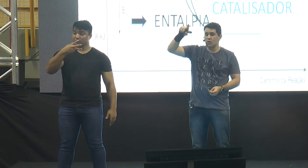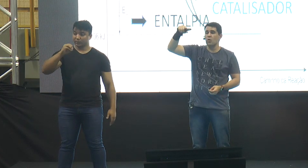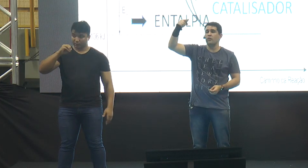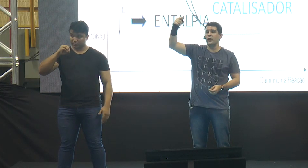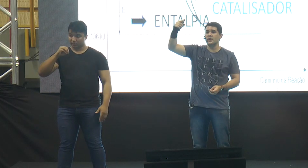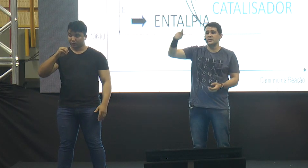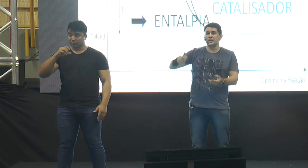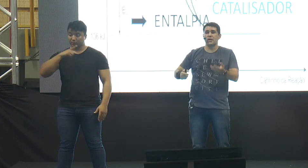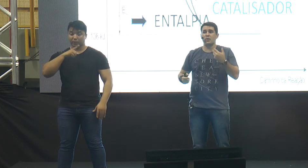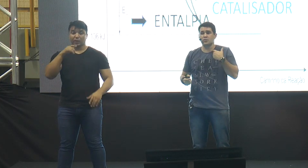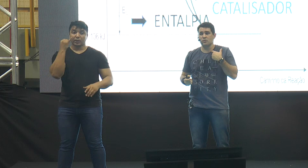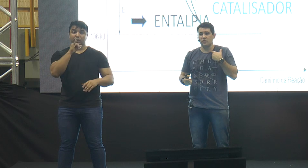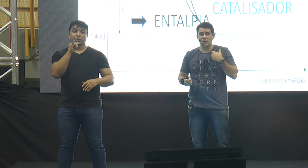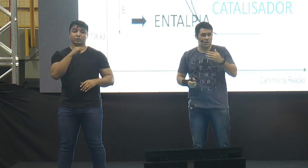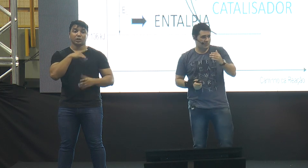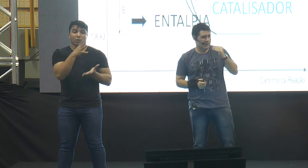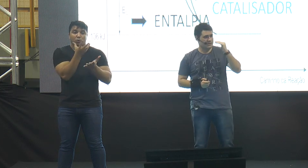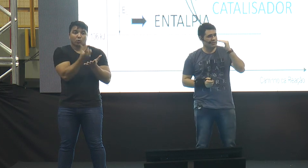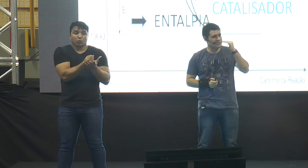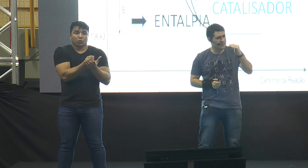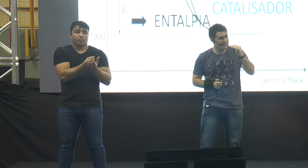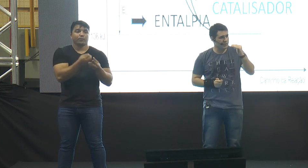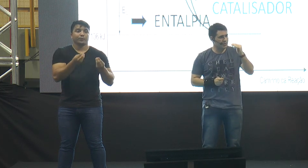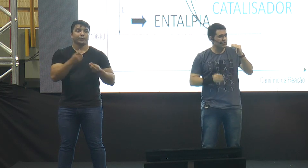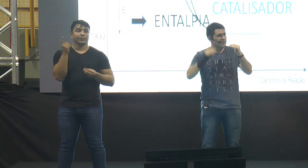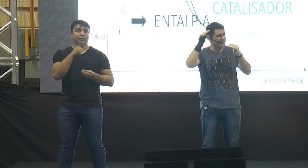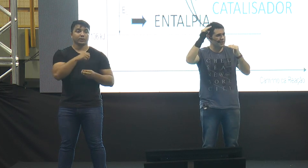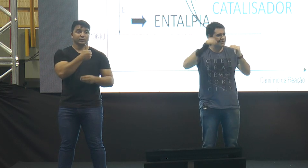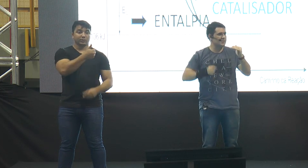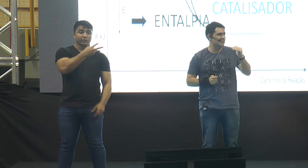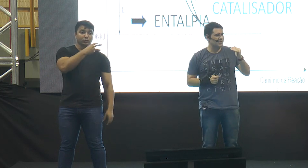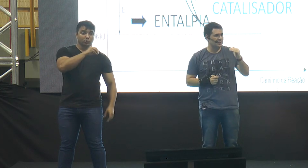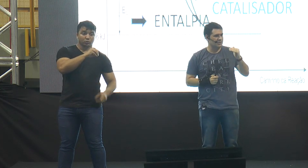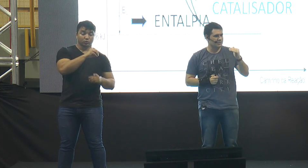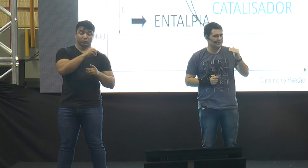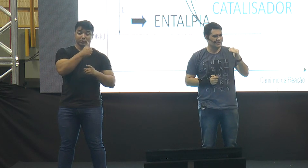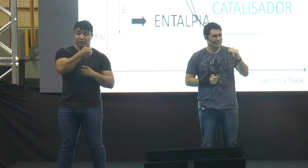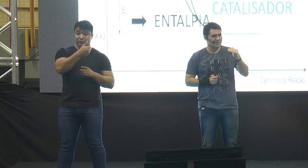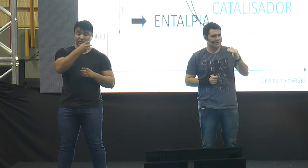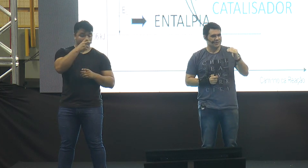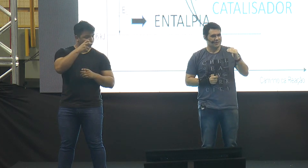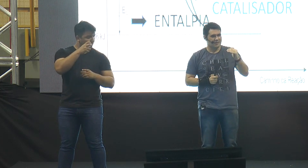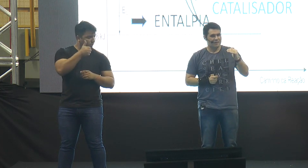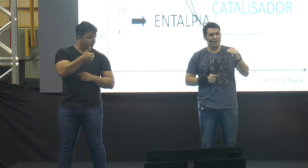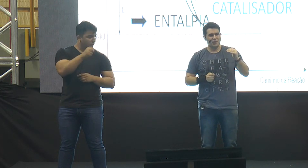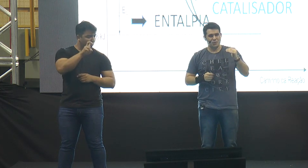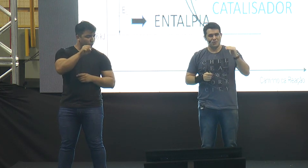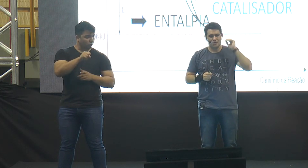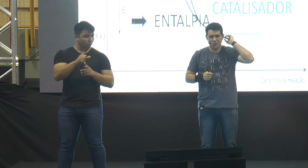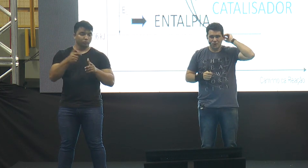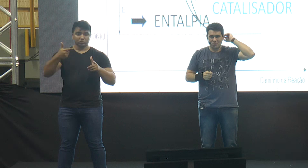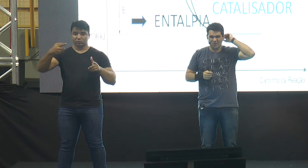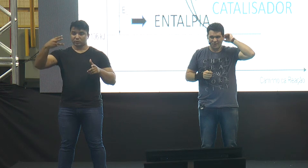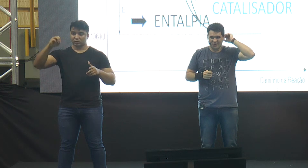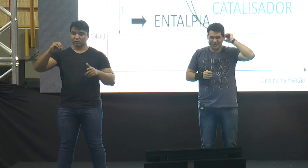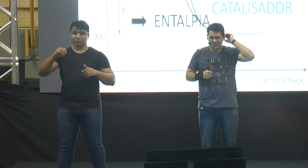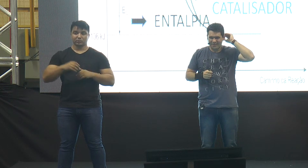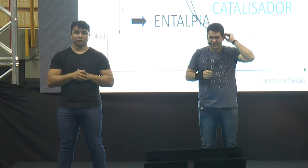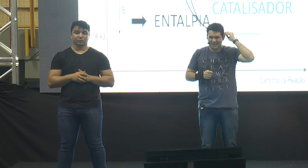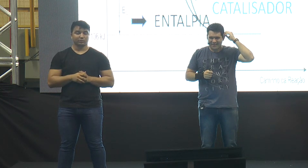230. Então, qual foi a energia que eu absorvi para sair do 158 até chegar no 230? Valeu.